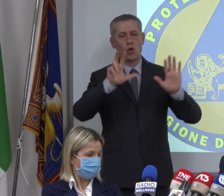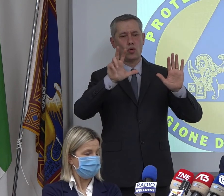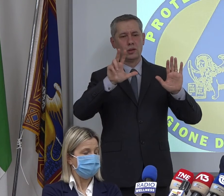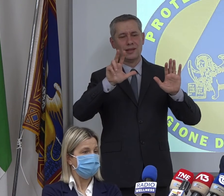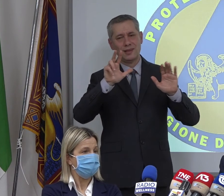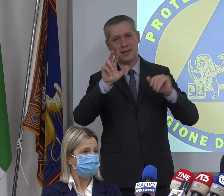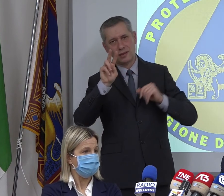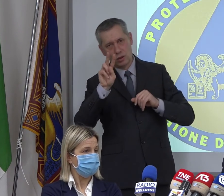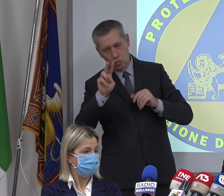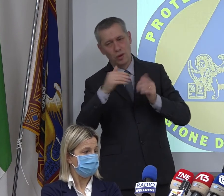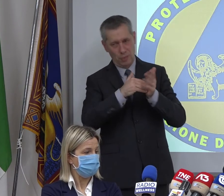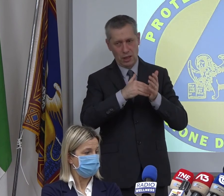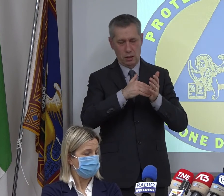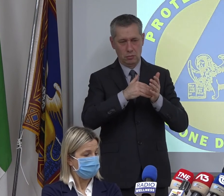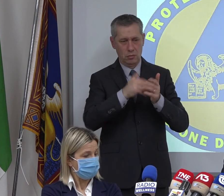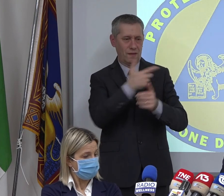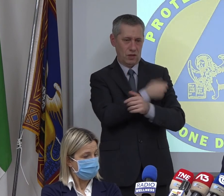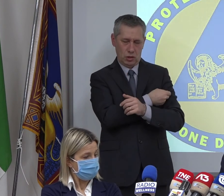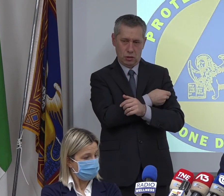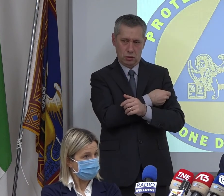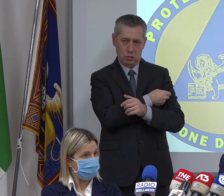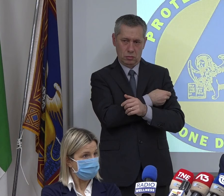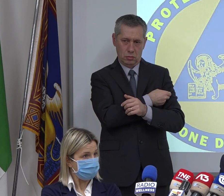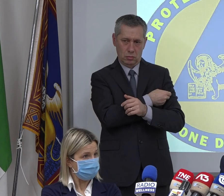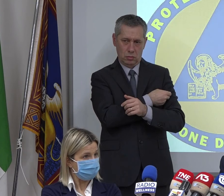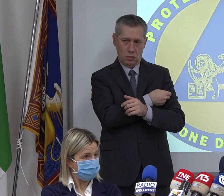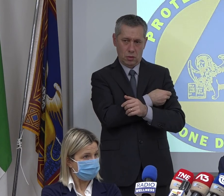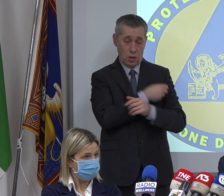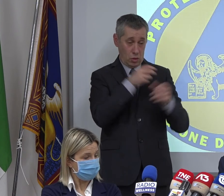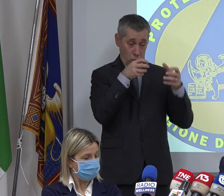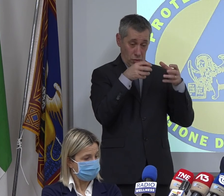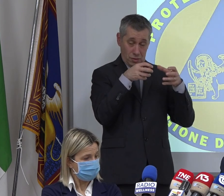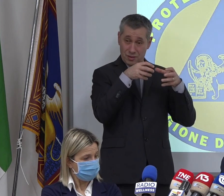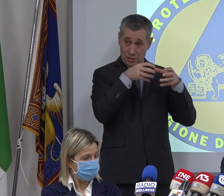82.000 vaccinazioni. Se noi già togliamo queste due grandi